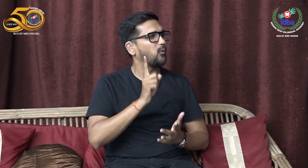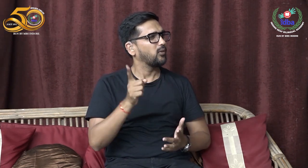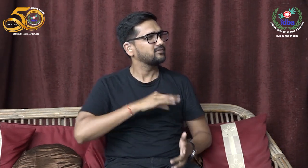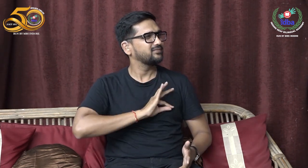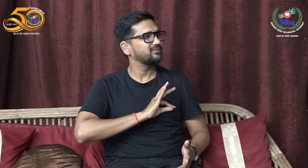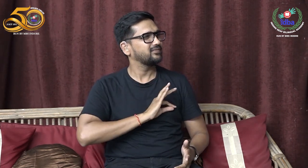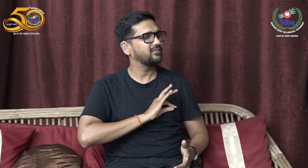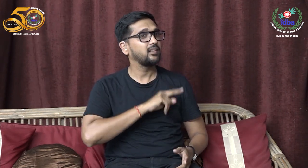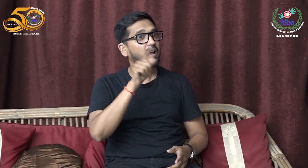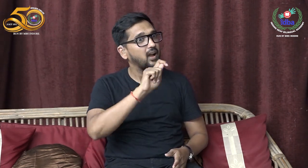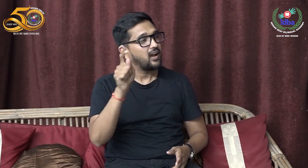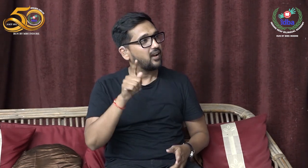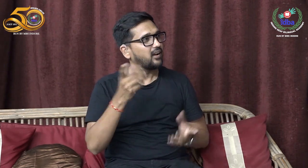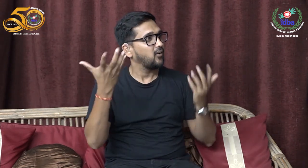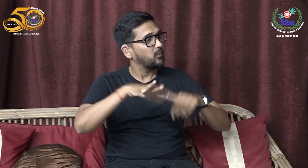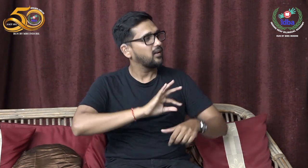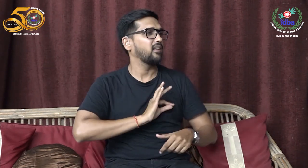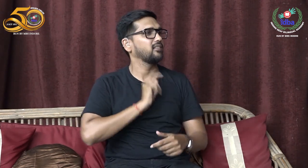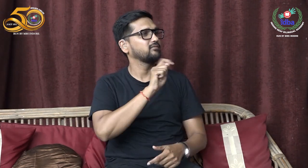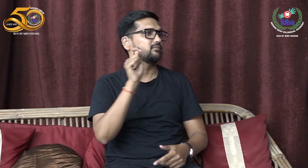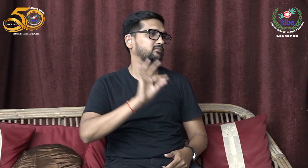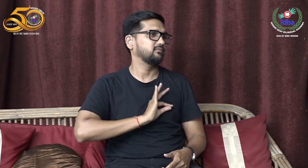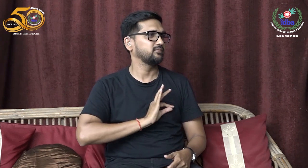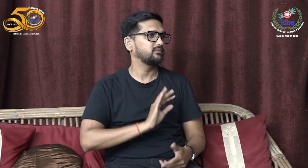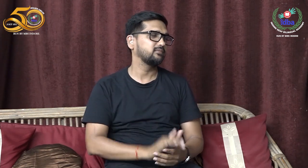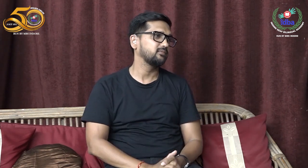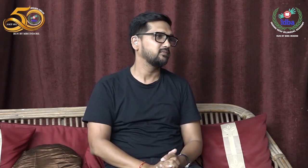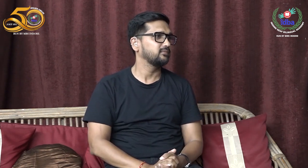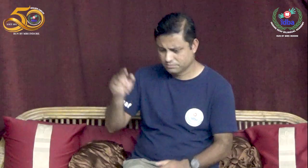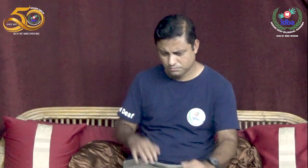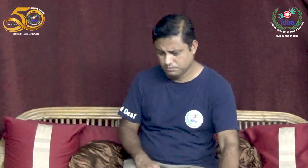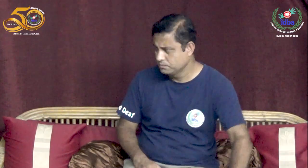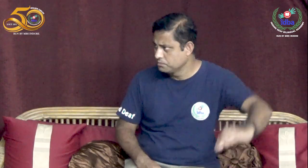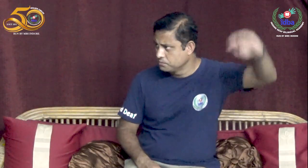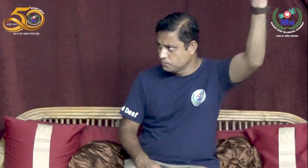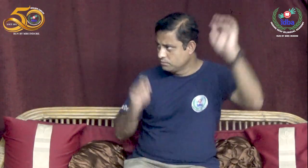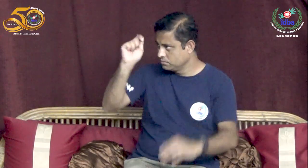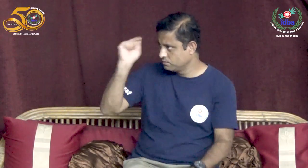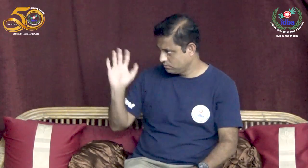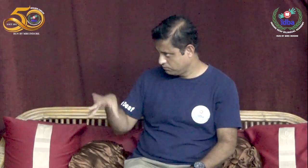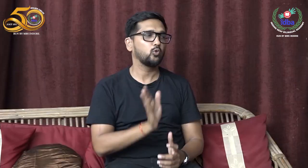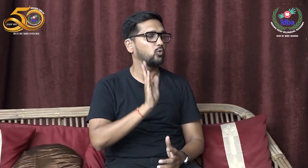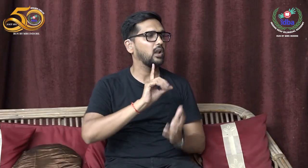मैं खेलता था रोज़, मुझे अच्छा लगता था। और फिर कंपटीशन में भी मैं गया तो अच्छा लगता था मुझे। तो आप बचपन से बैडमिंटन खेलते